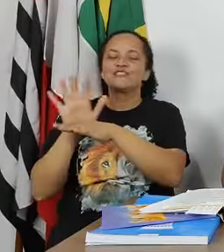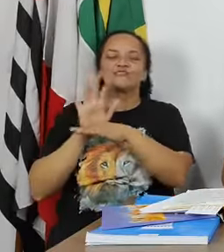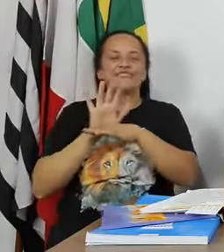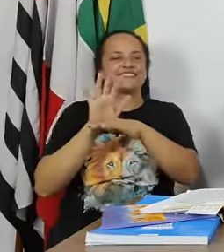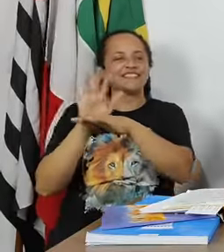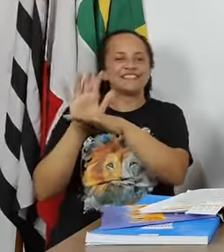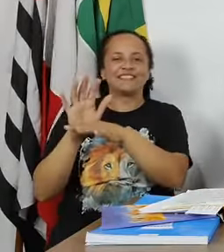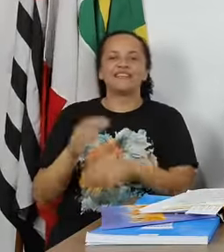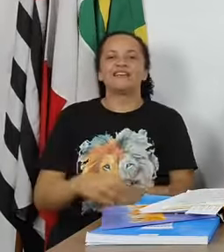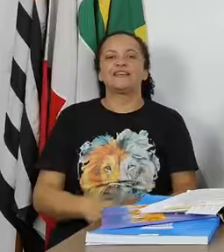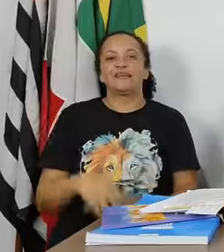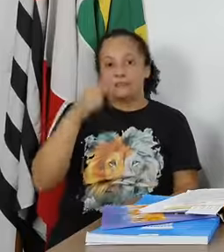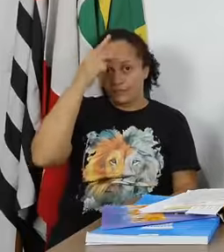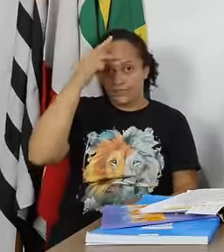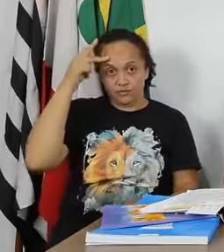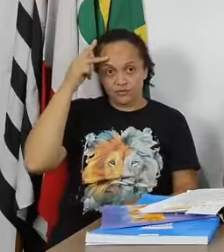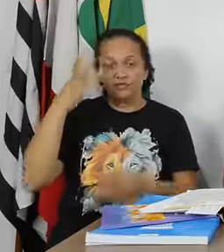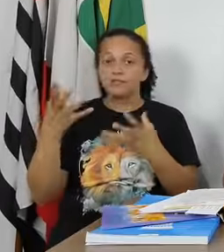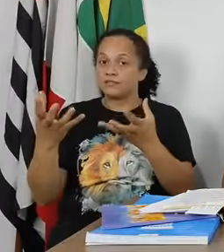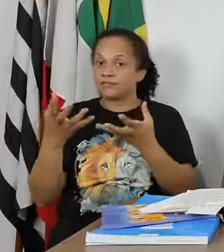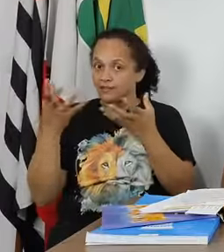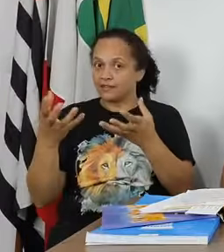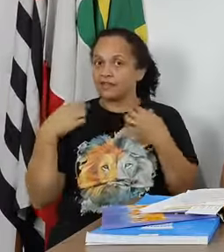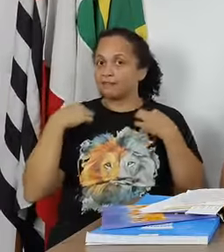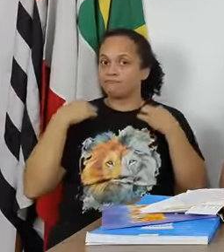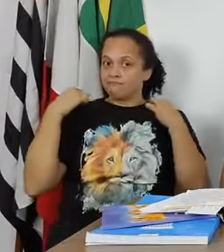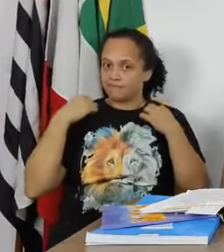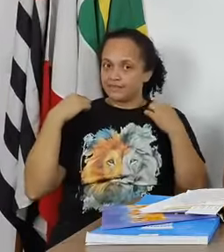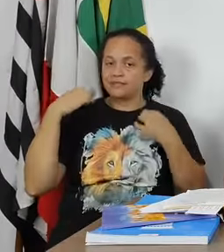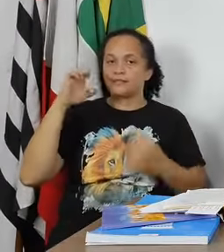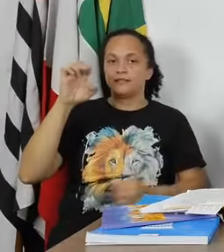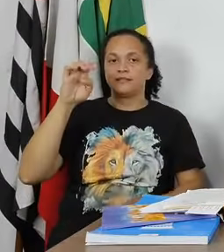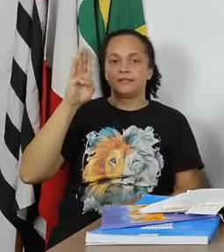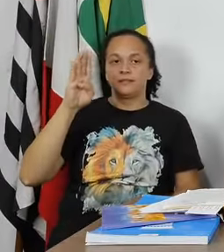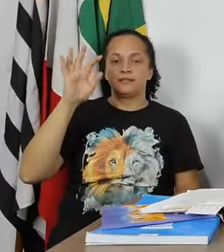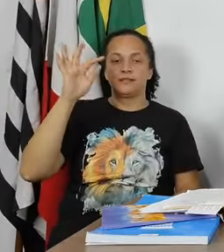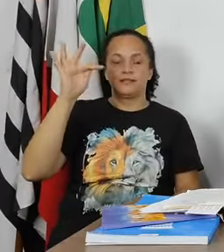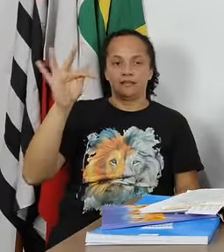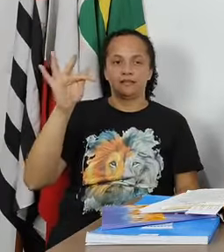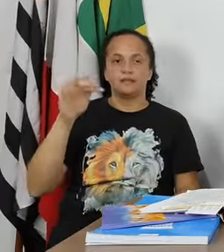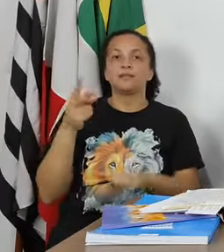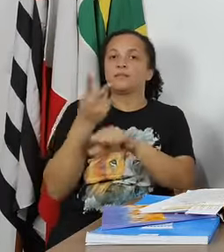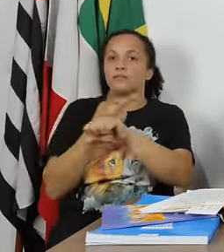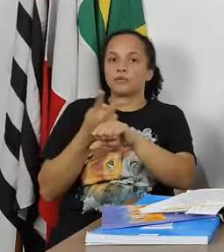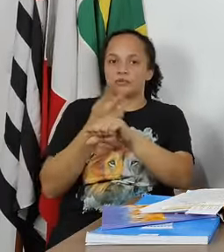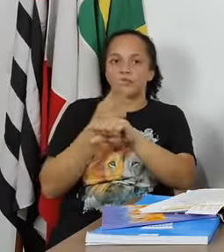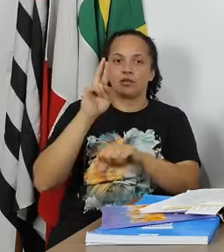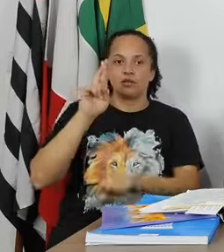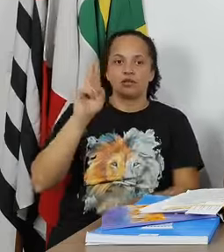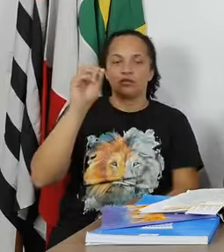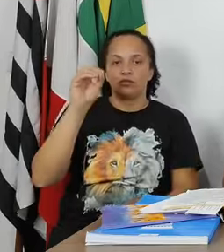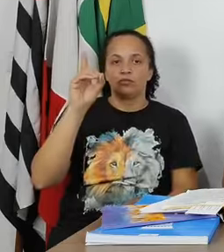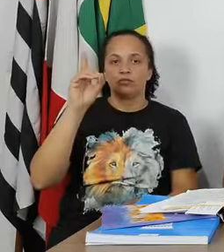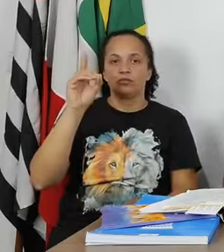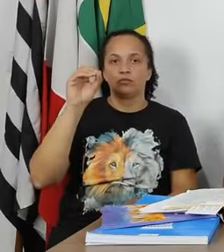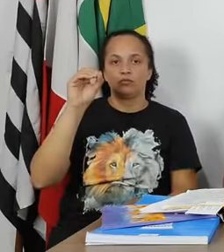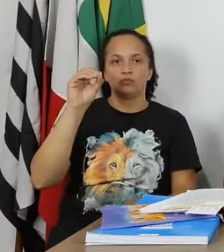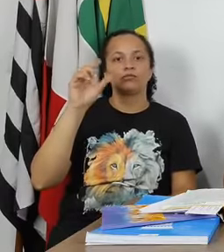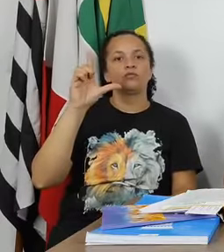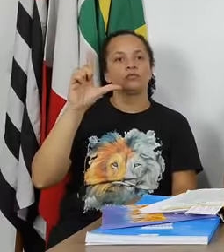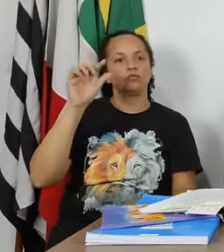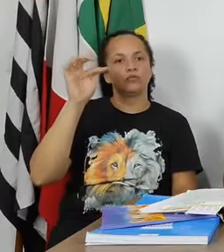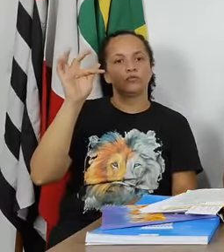prestigiar. Aqueles que queiram adquirir a camiseta da EBF, por favor, procurar o Rodolfo até dia 15, né? Para preparar